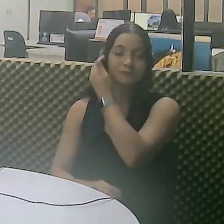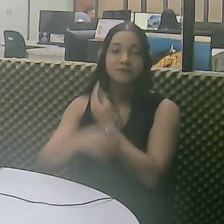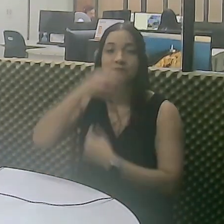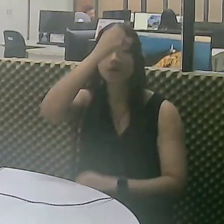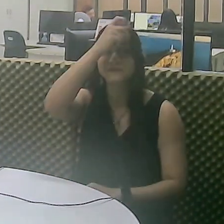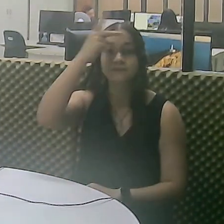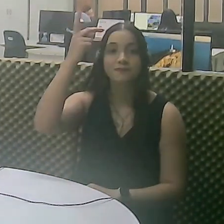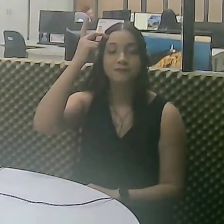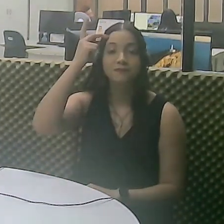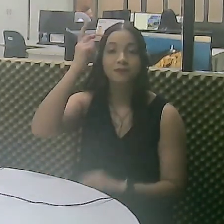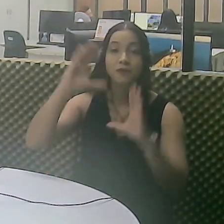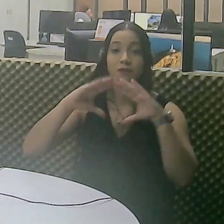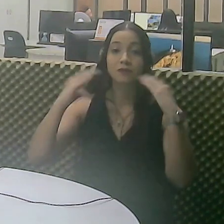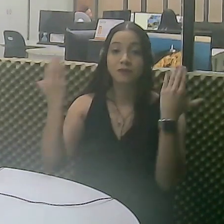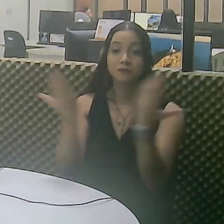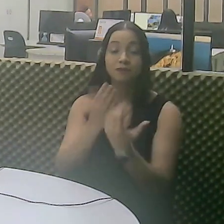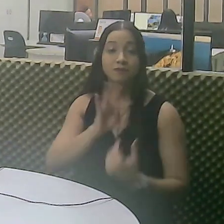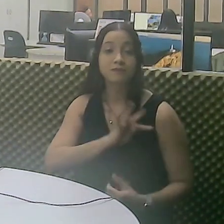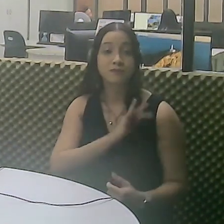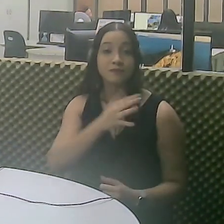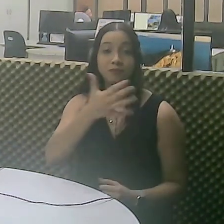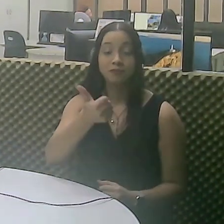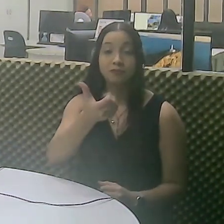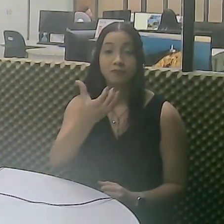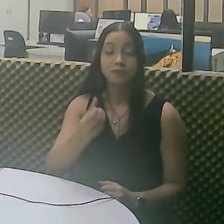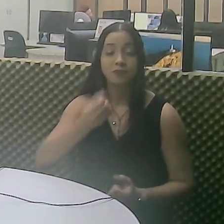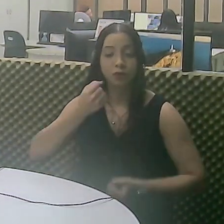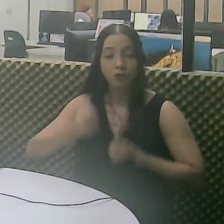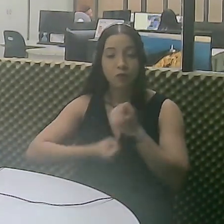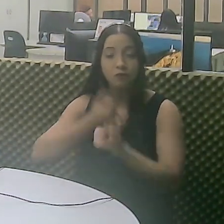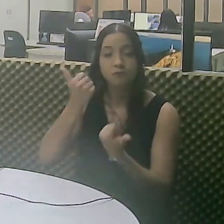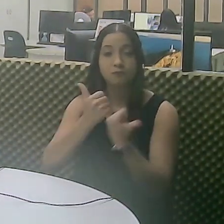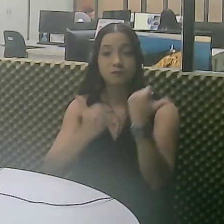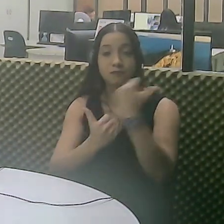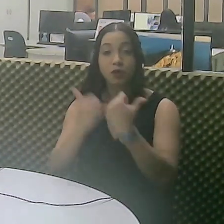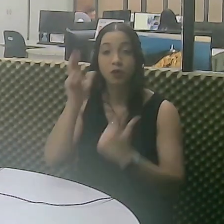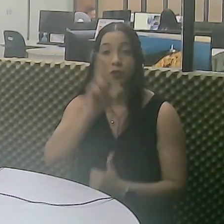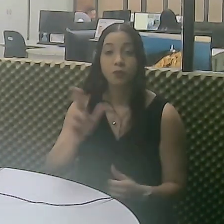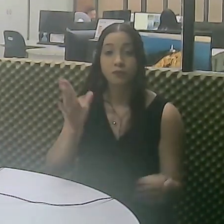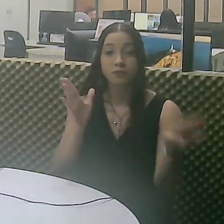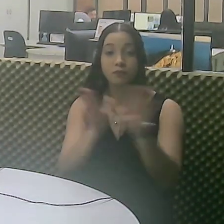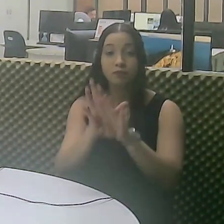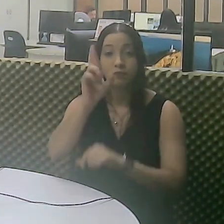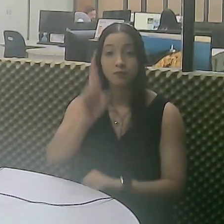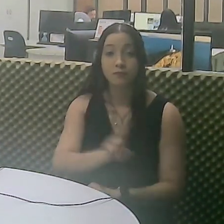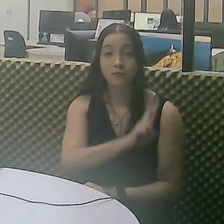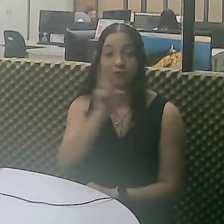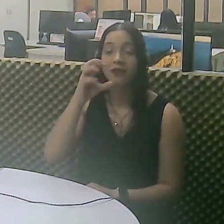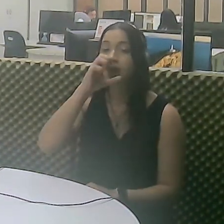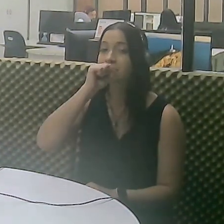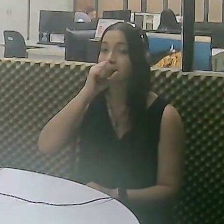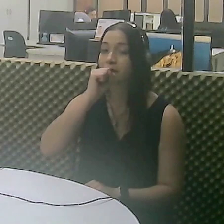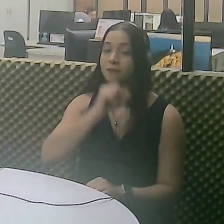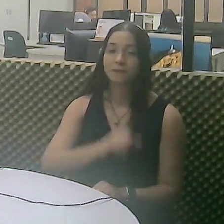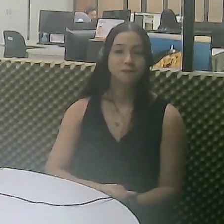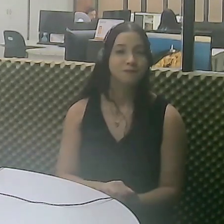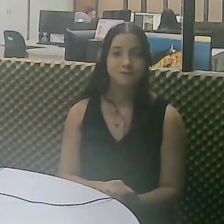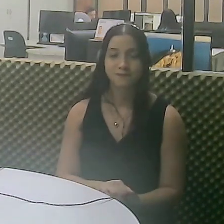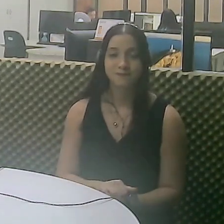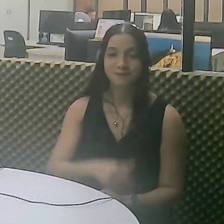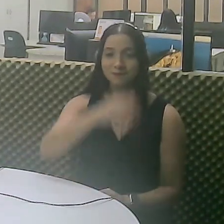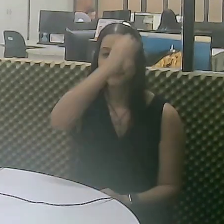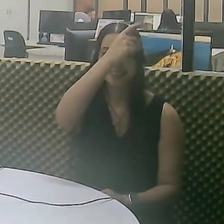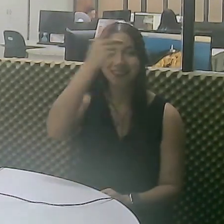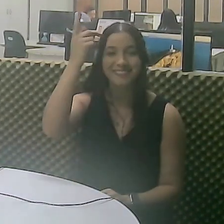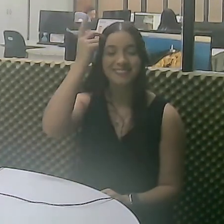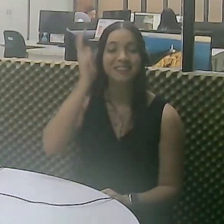Prefeitura realiza congresso técnico da 16ª Corrida de Revezamento Uberlândia-Romaria neste sábado. A